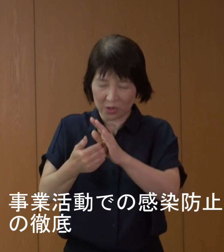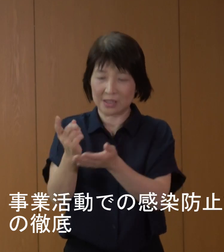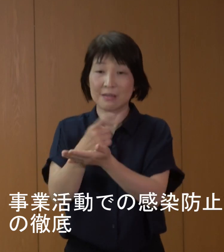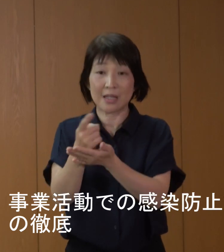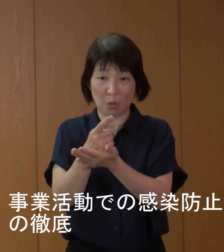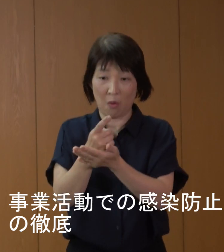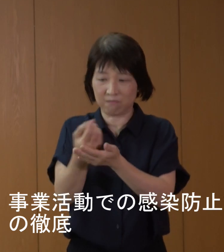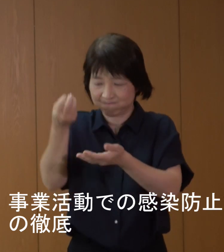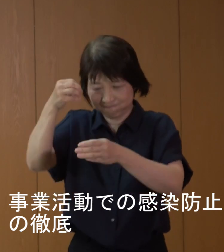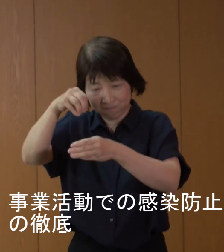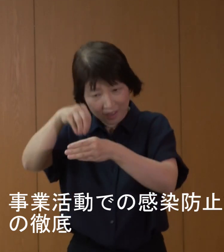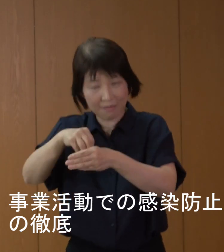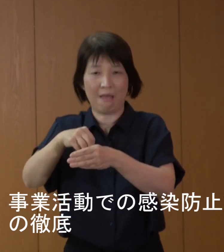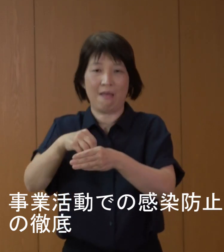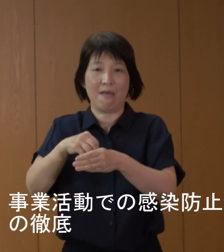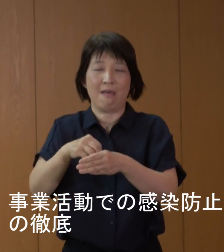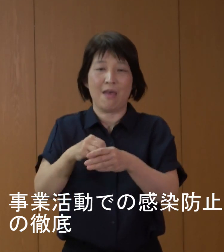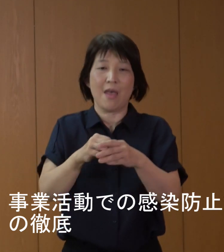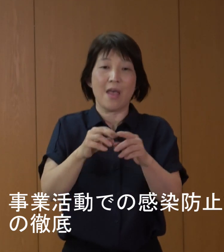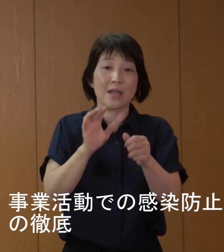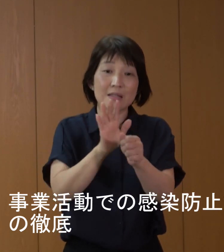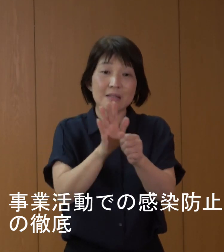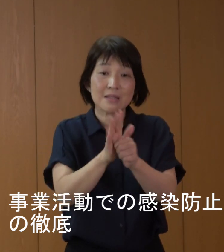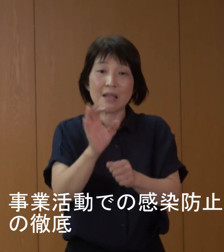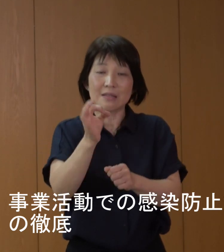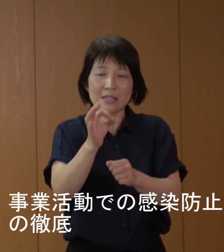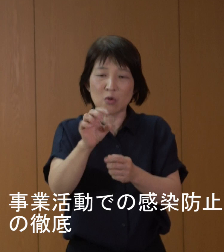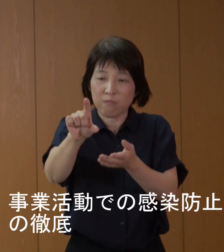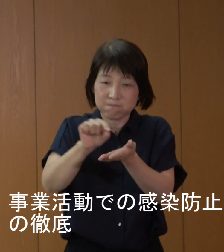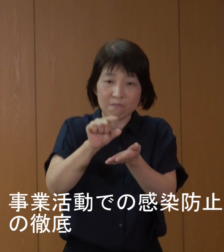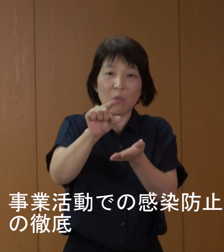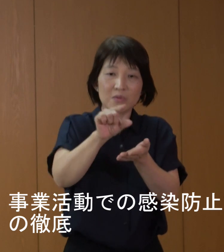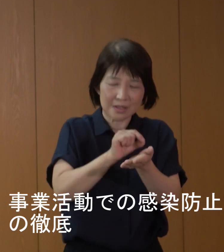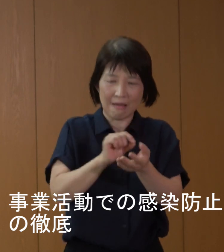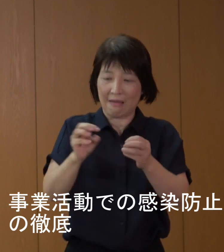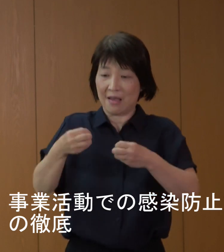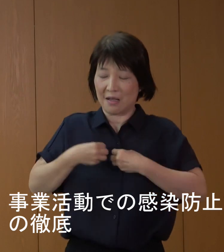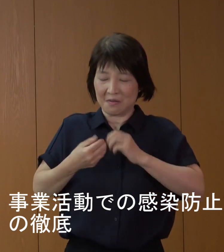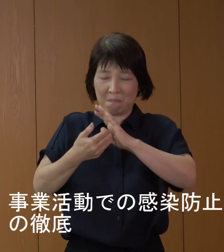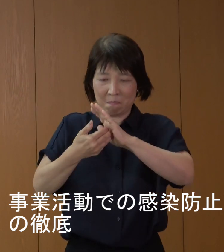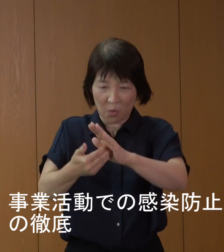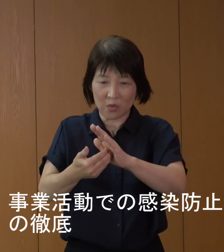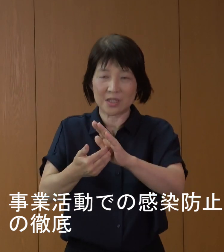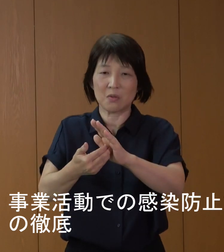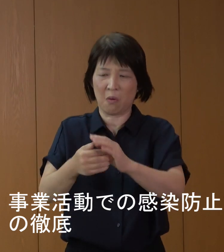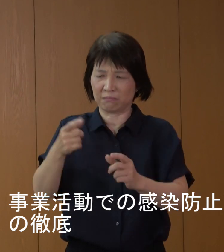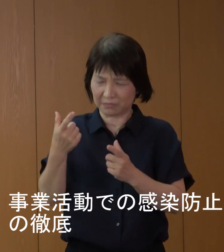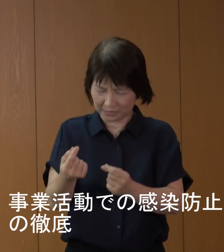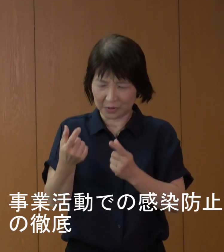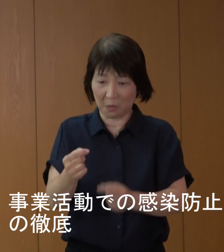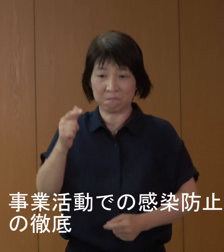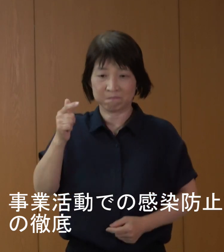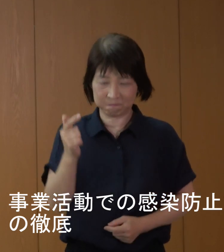て、中小企業等事業再開資金の活用などにより感染防止対策を徹底